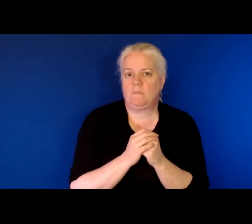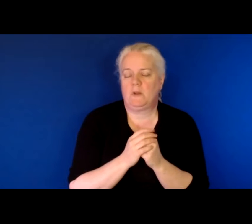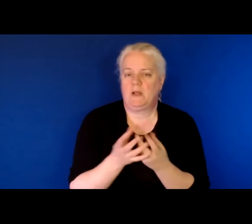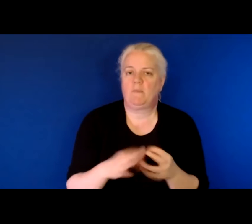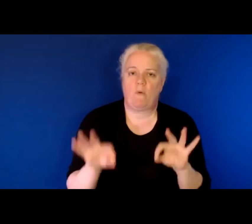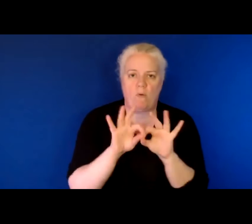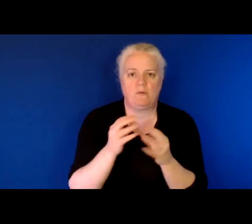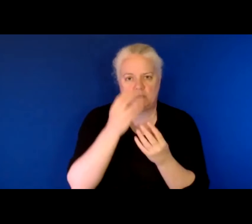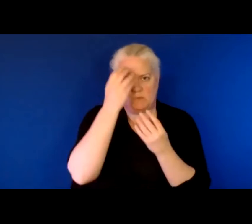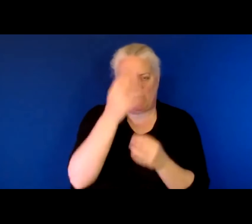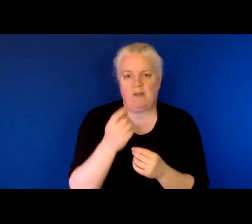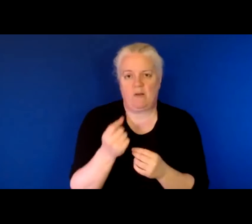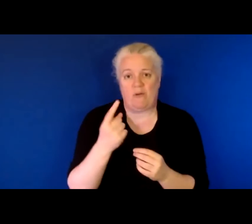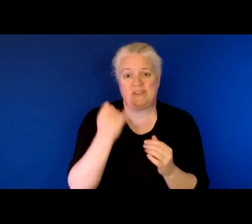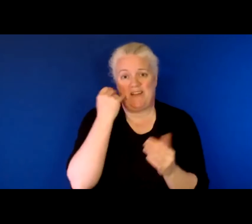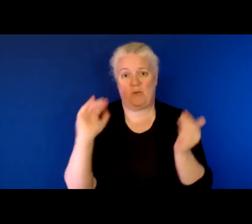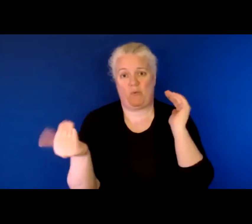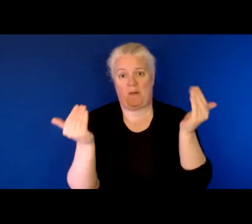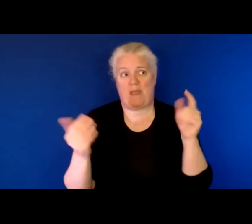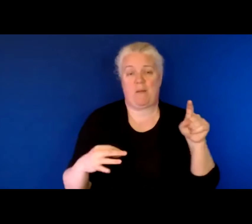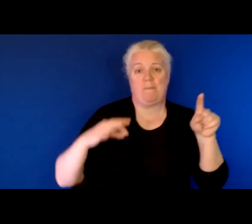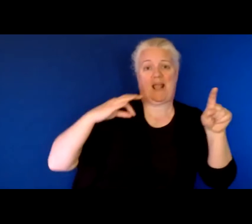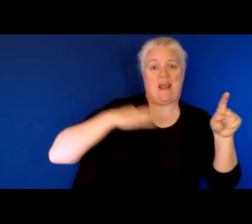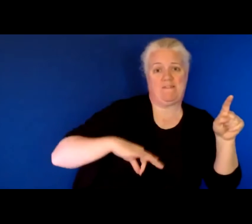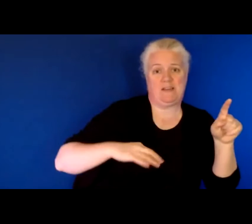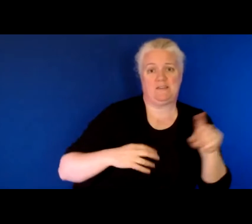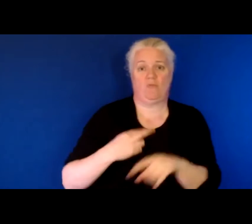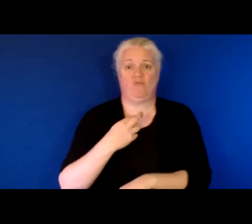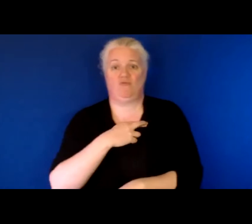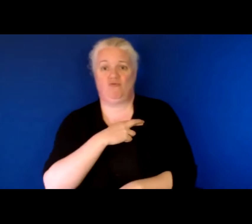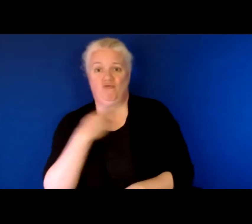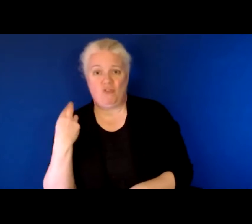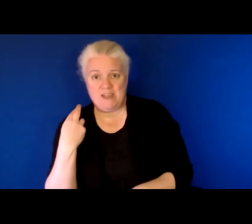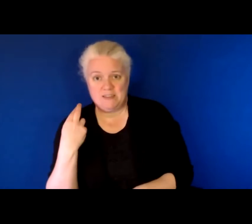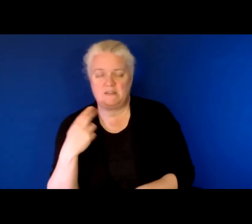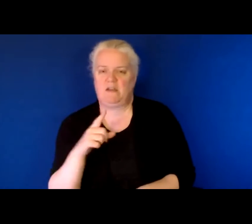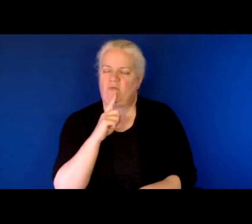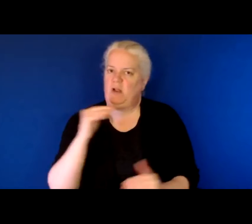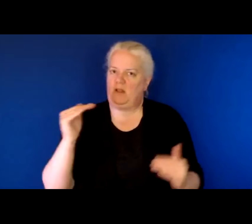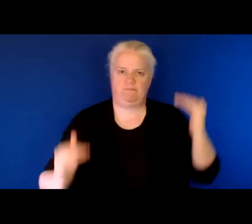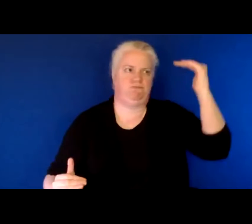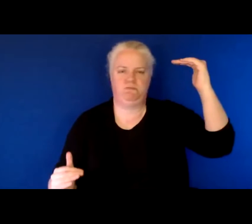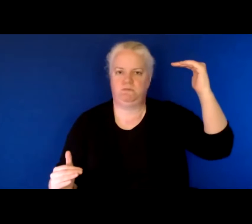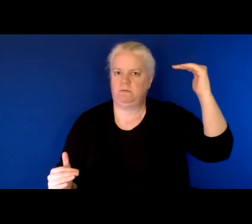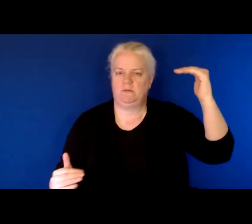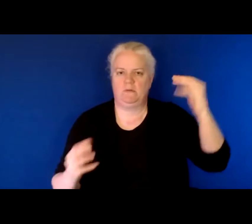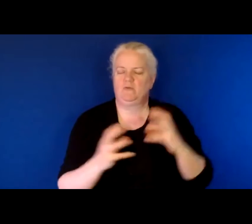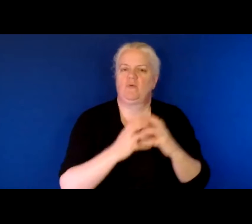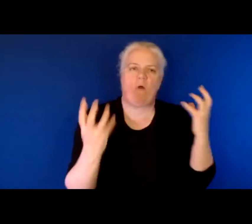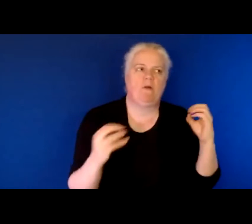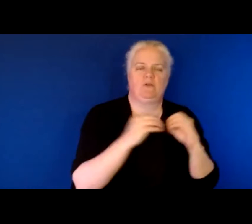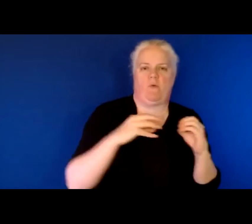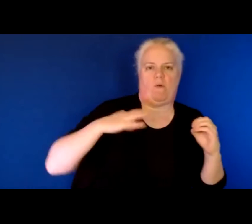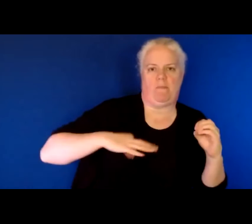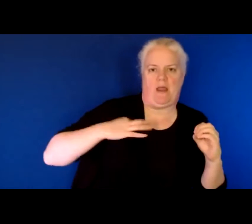和Pfizer 的这个疫苗呢，它是大家知道大家是